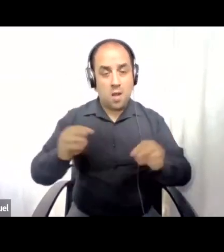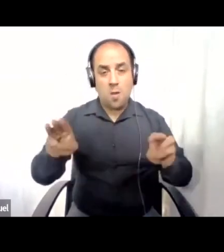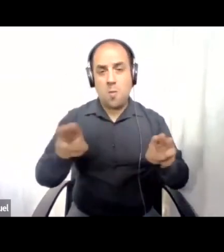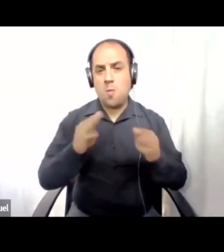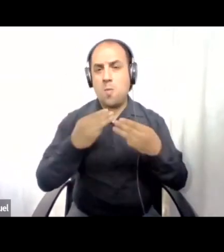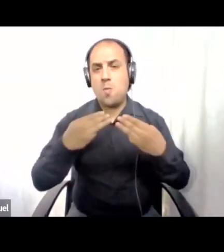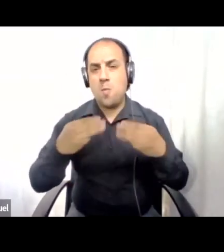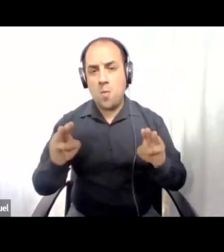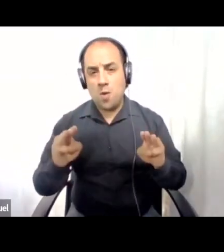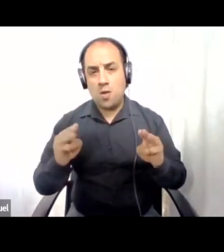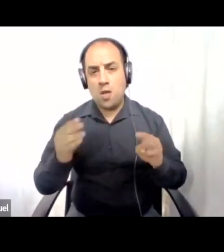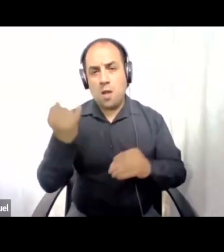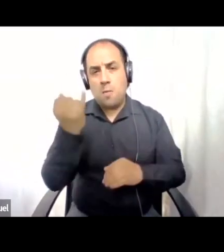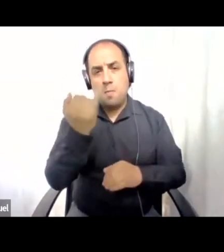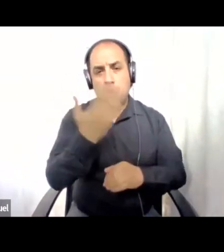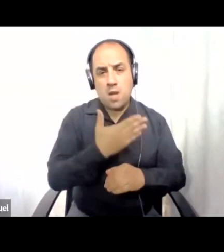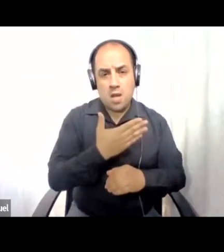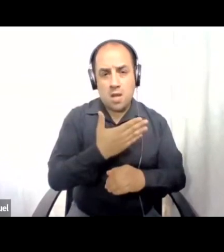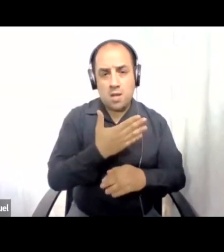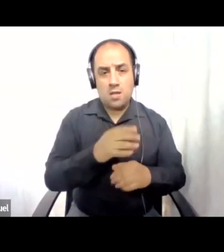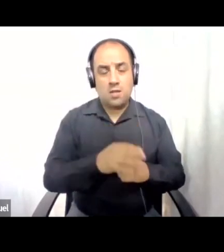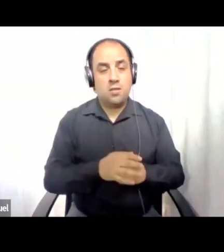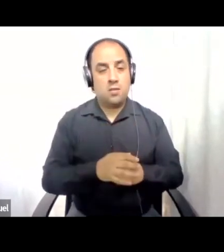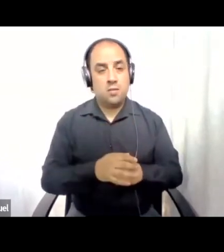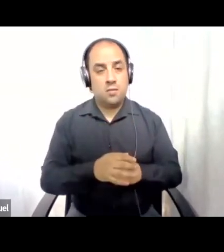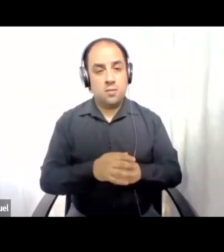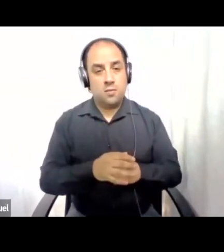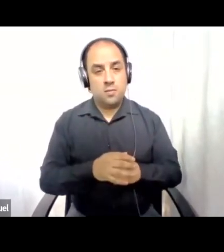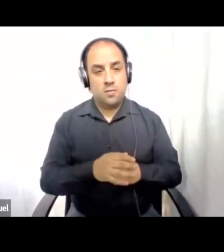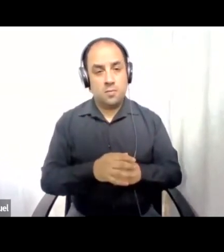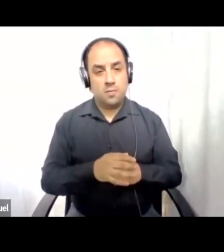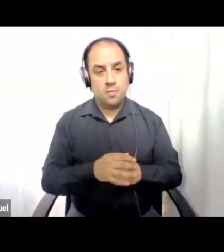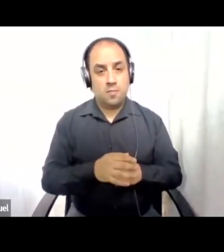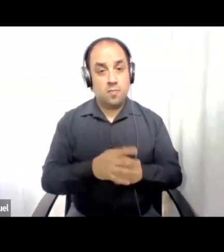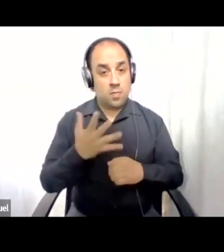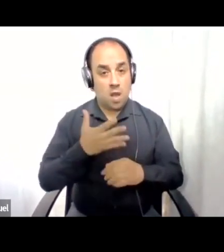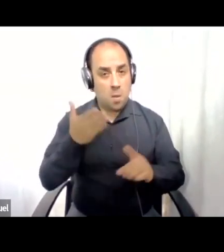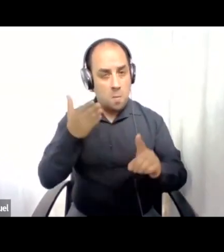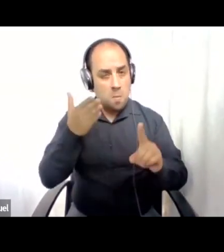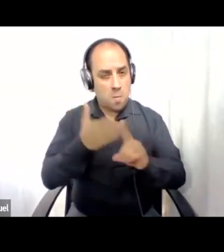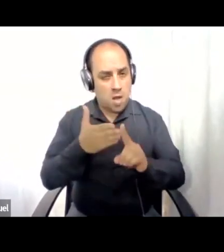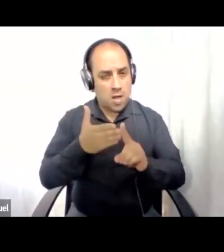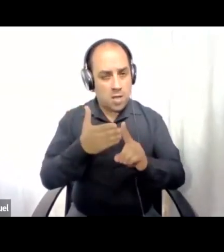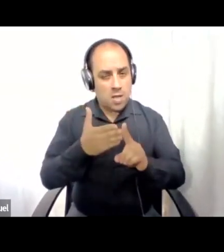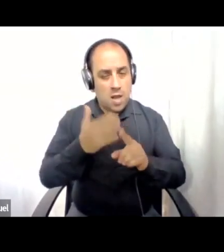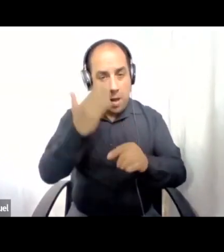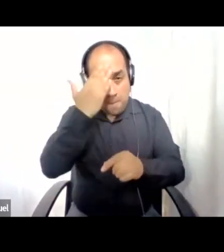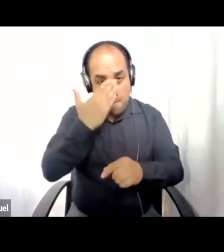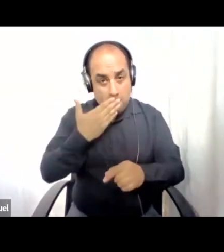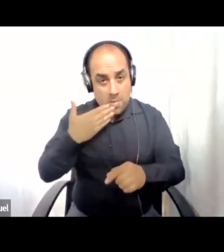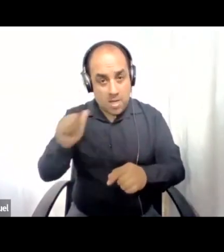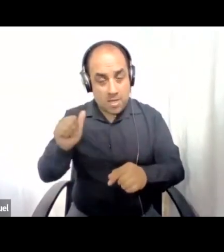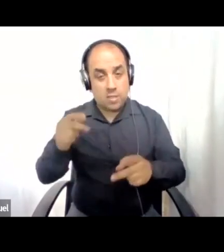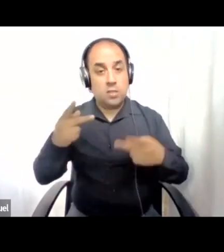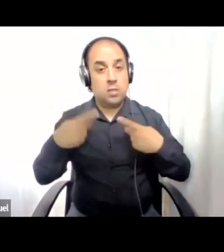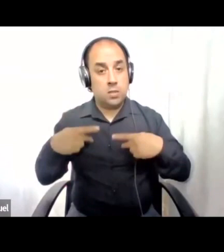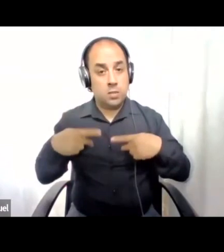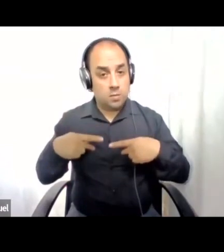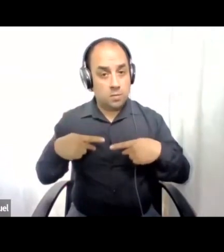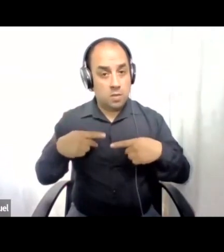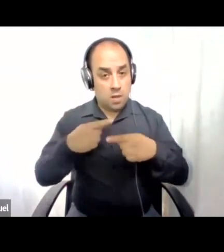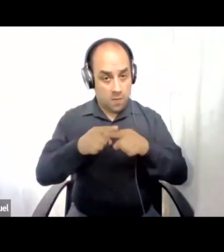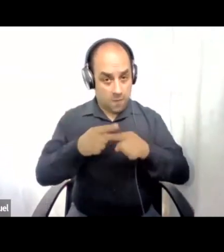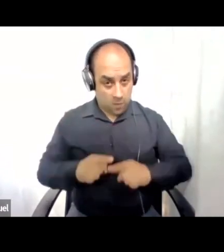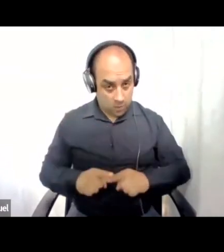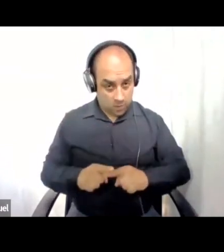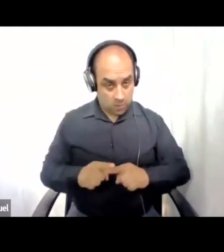primera, del guión, que hace énfasis en las capacidades y habilidades del individuo, pues